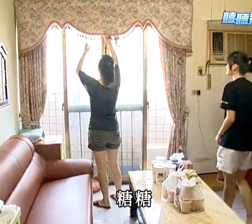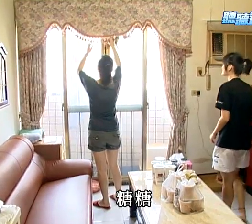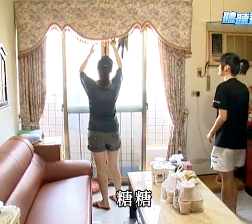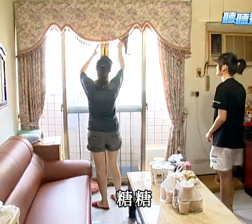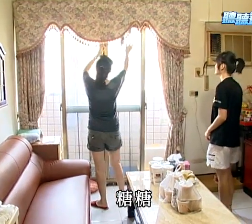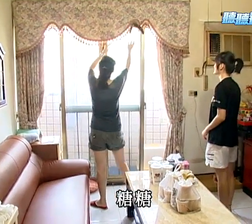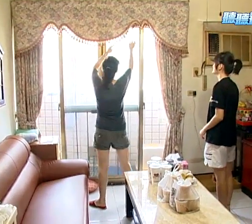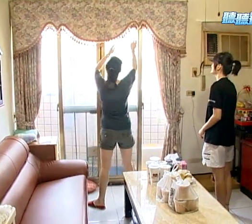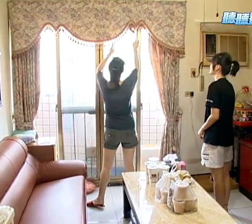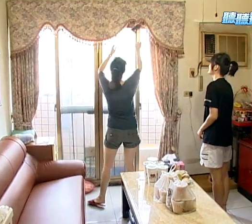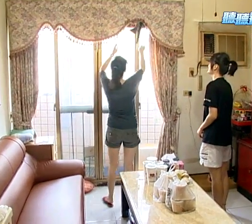来